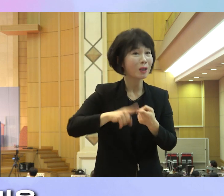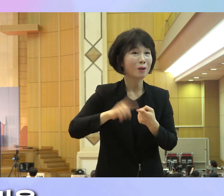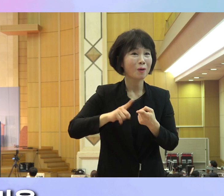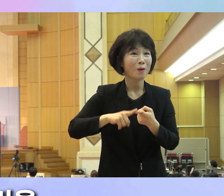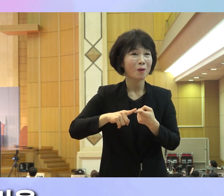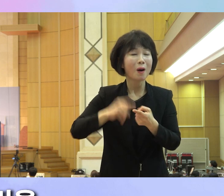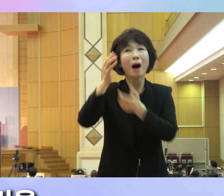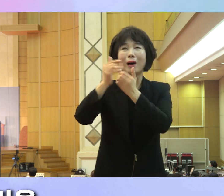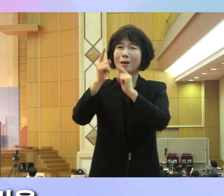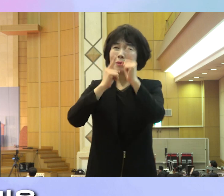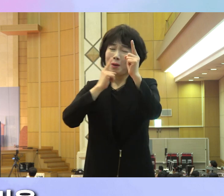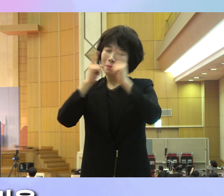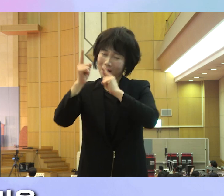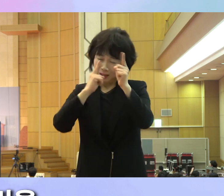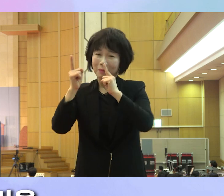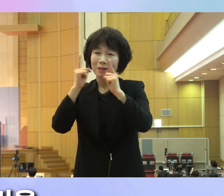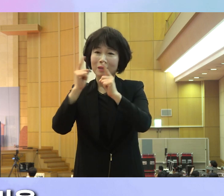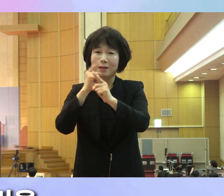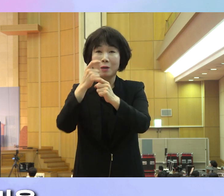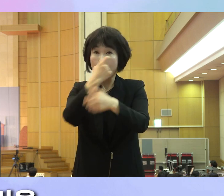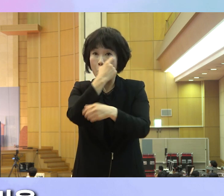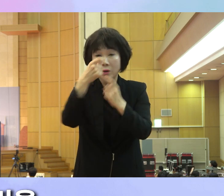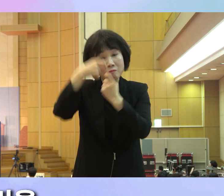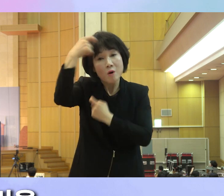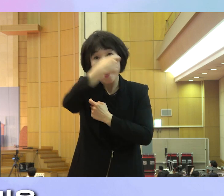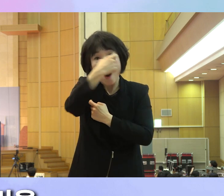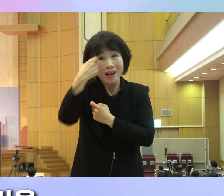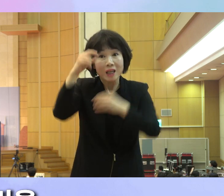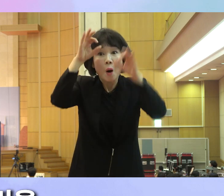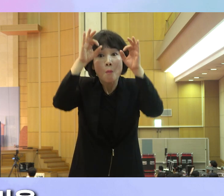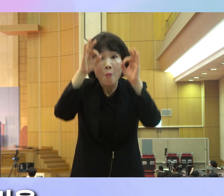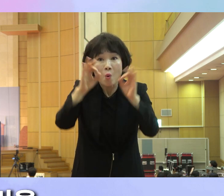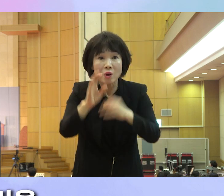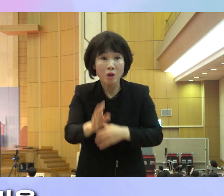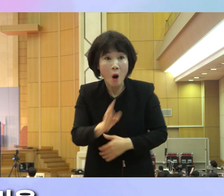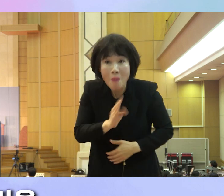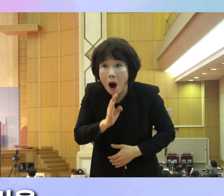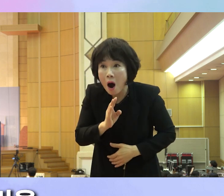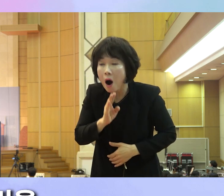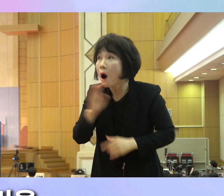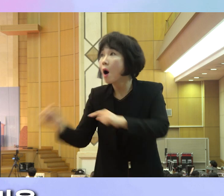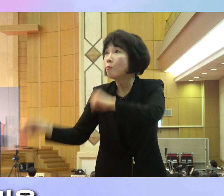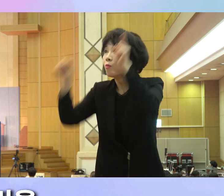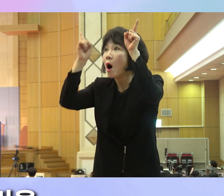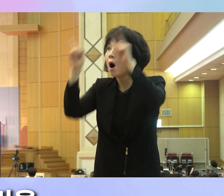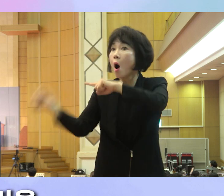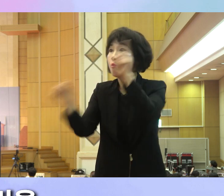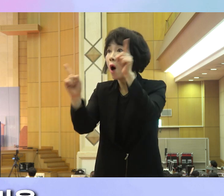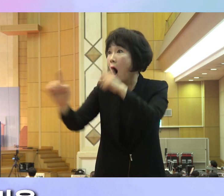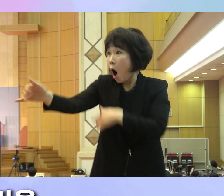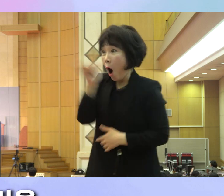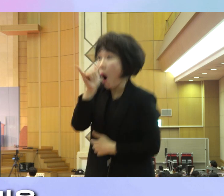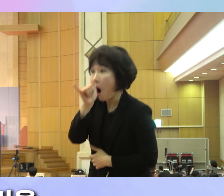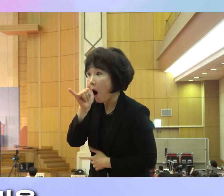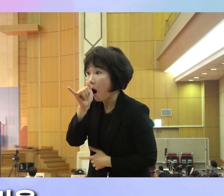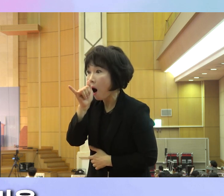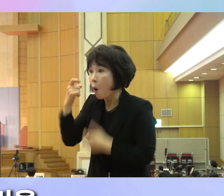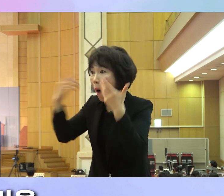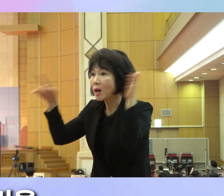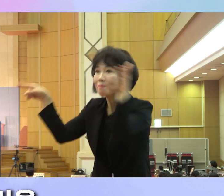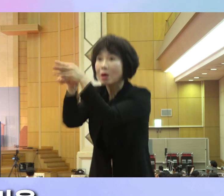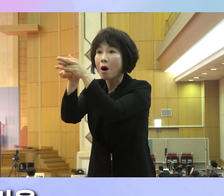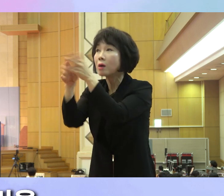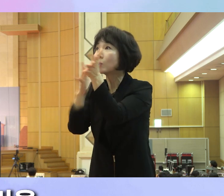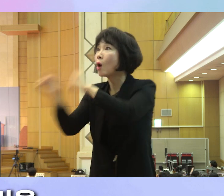없는 하나님 말씀을 여러분이 확인하시고 정말 부활이 있구나, 그래서